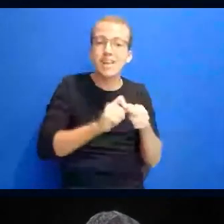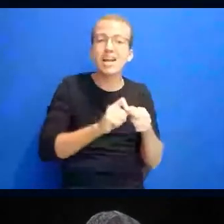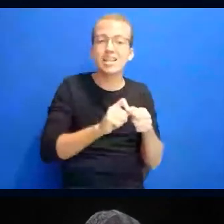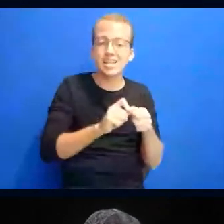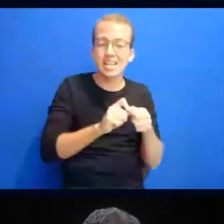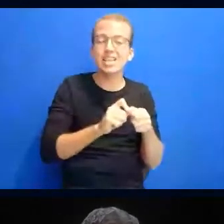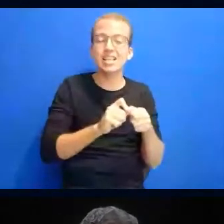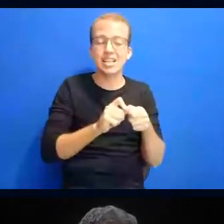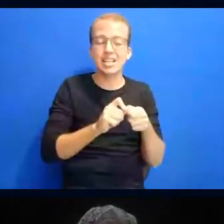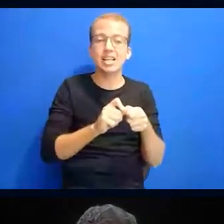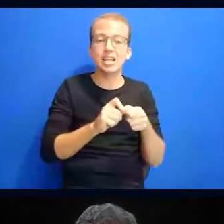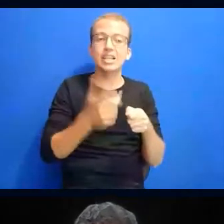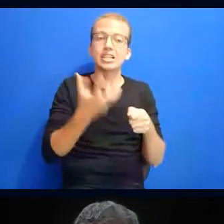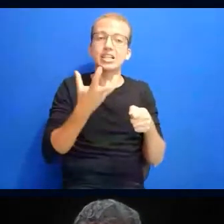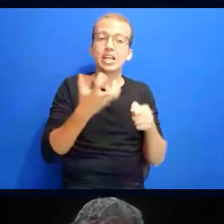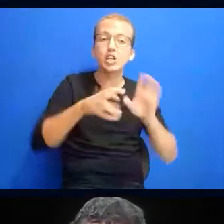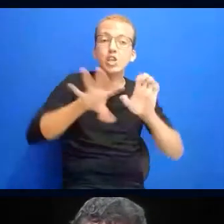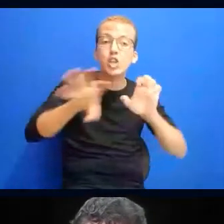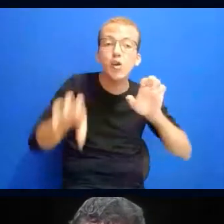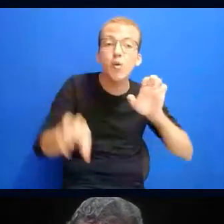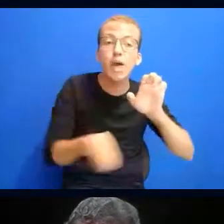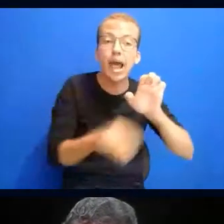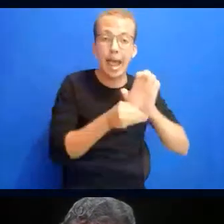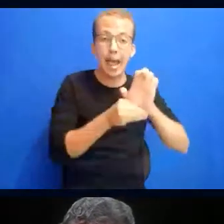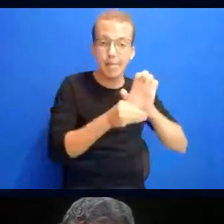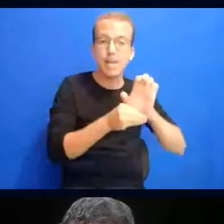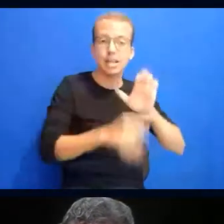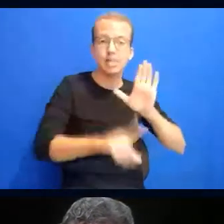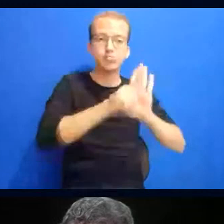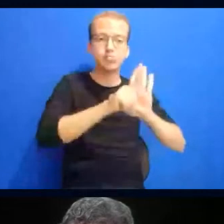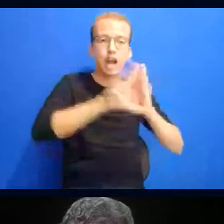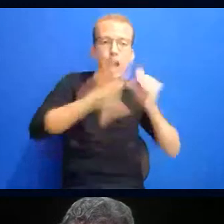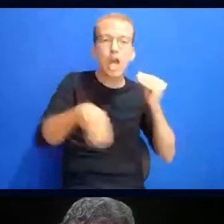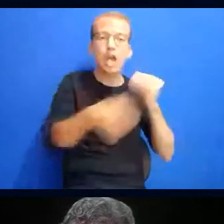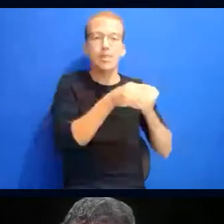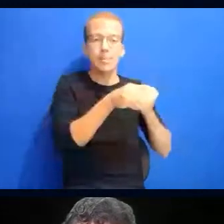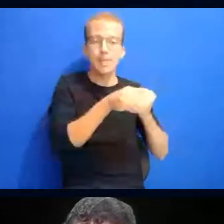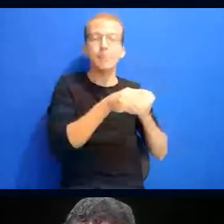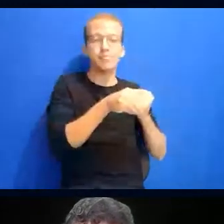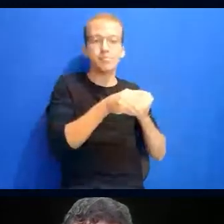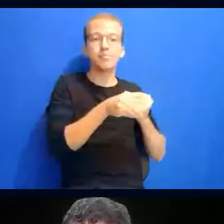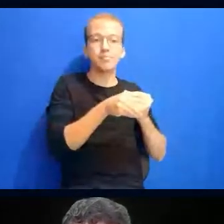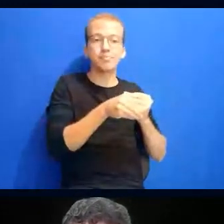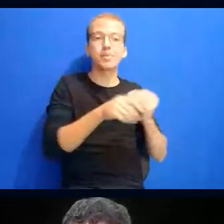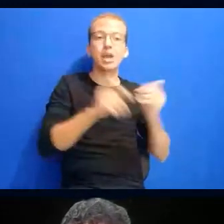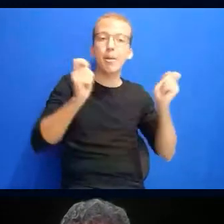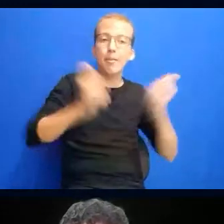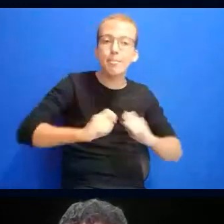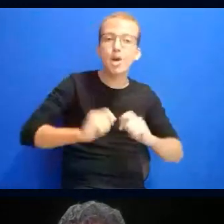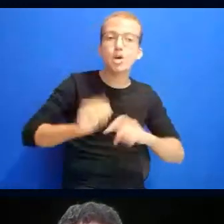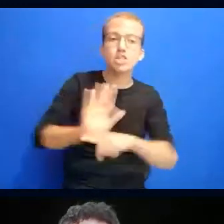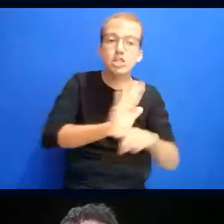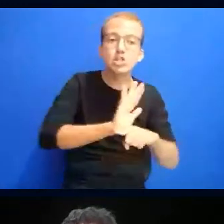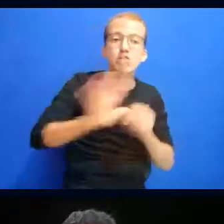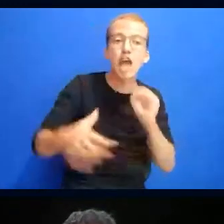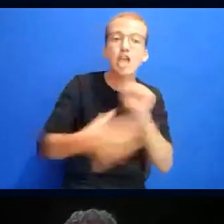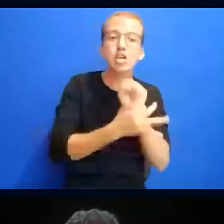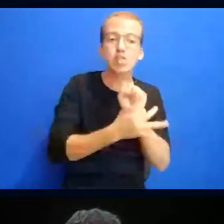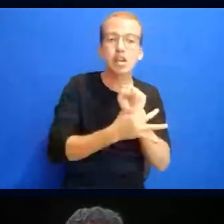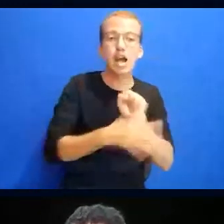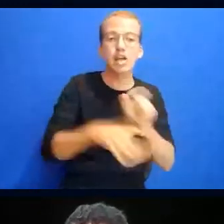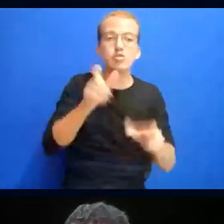mais ementas sejam feitas nas na legislação que possam contemplar esse essas pessoas, né, esses sujeitos.